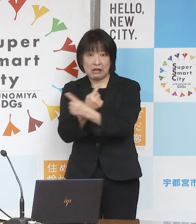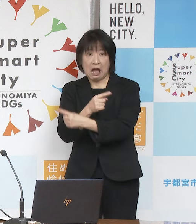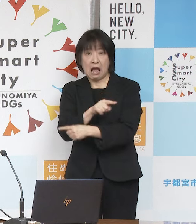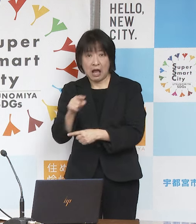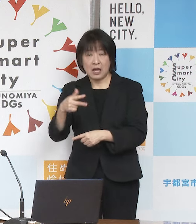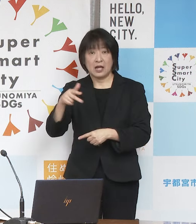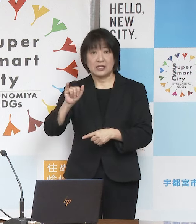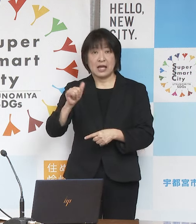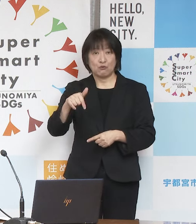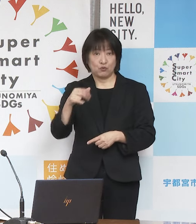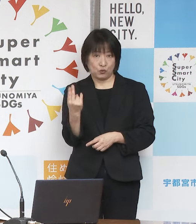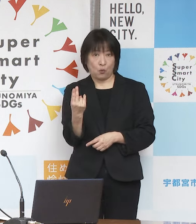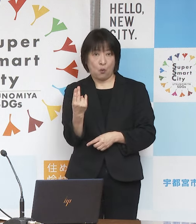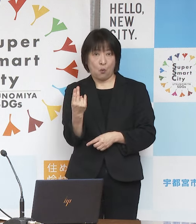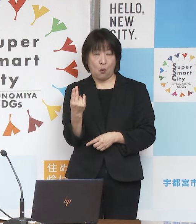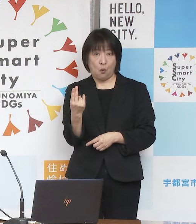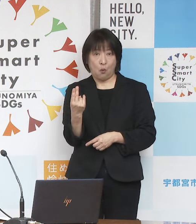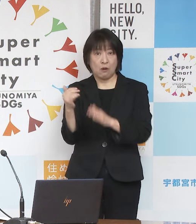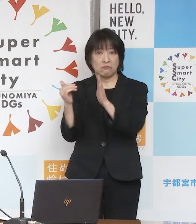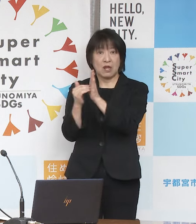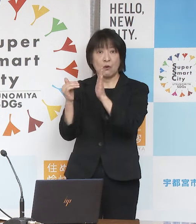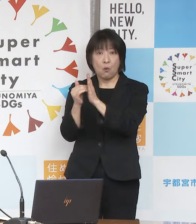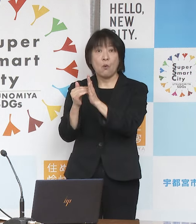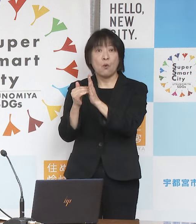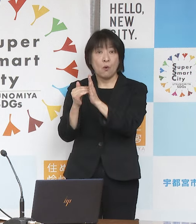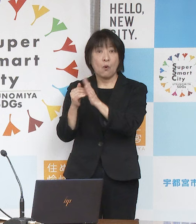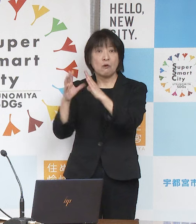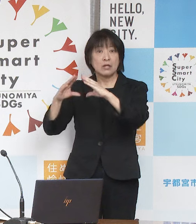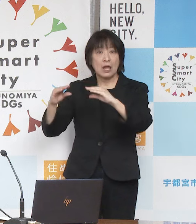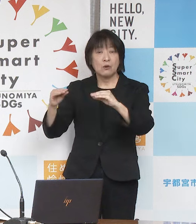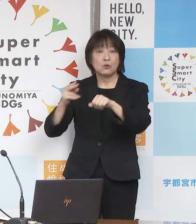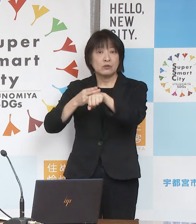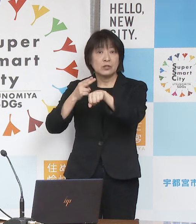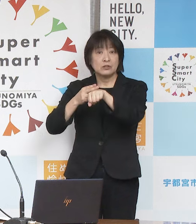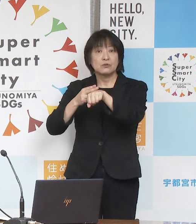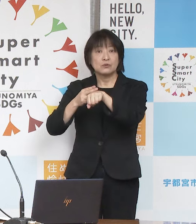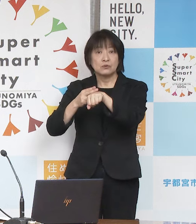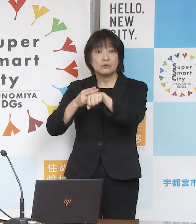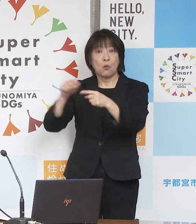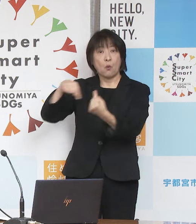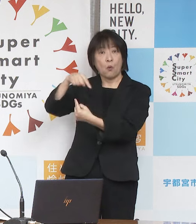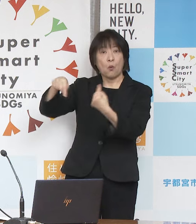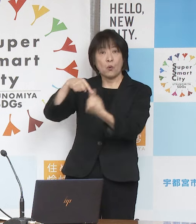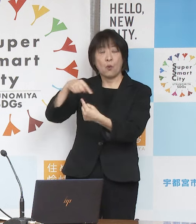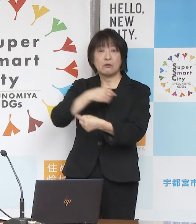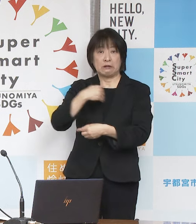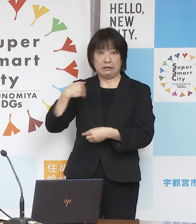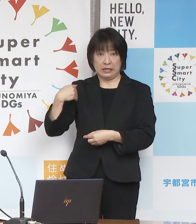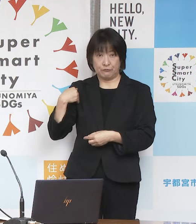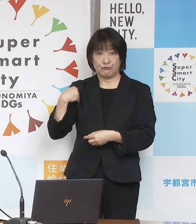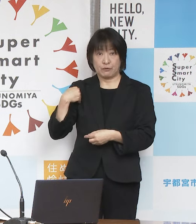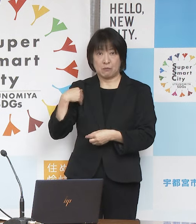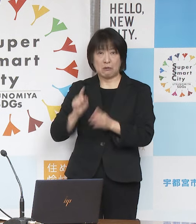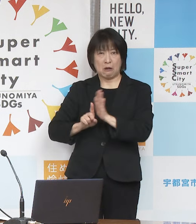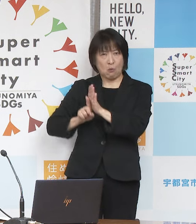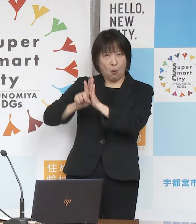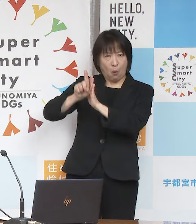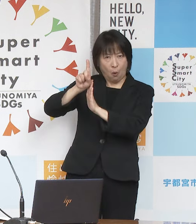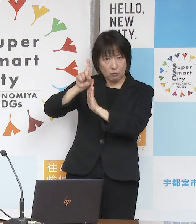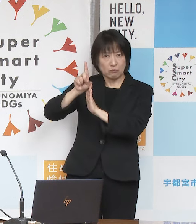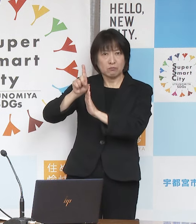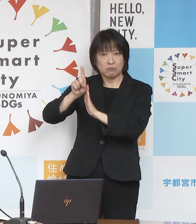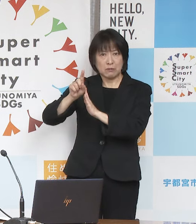式ということでいわゆるあの鉄鉱の生路技術を応用したまゆり高音でですねあのこうかなりこう燃焼してしまうものであと